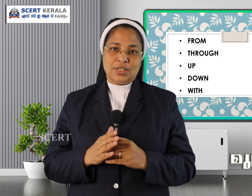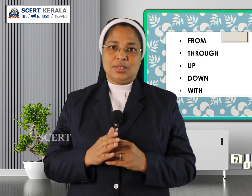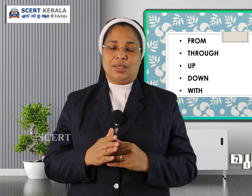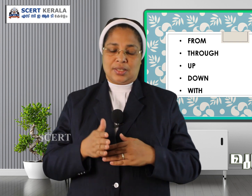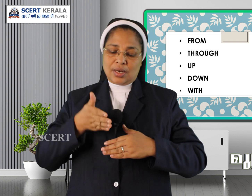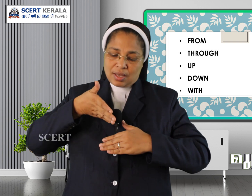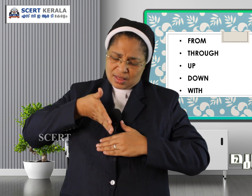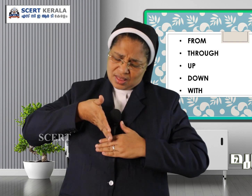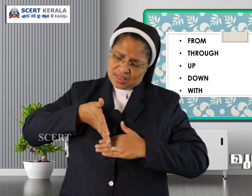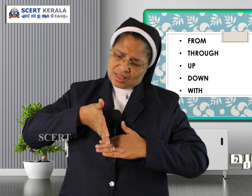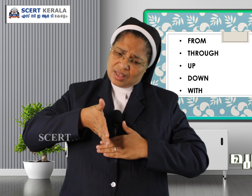എന്ന്